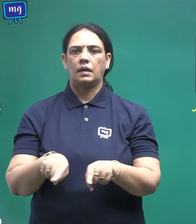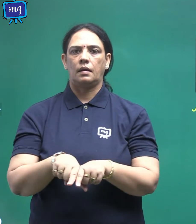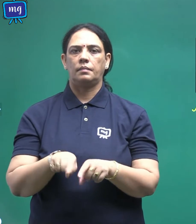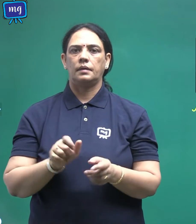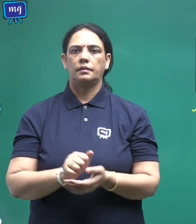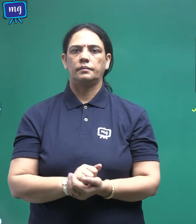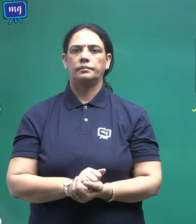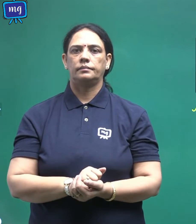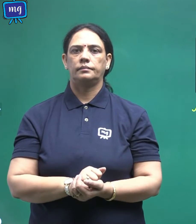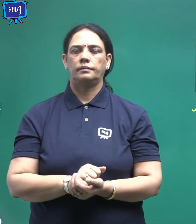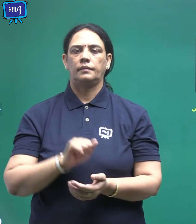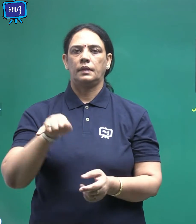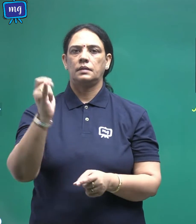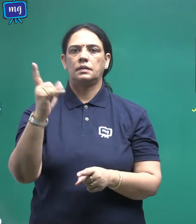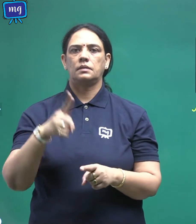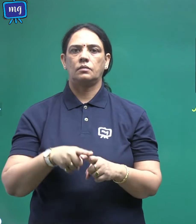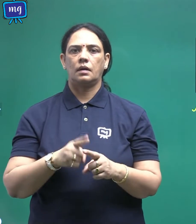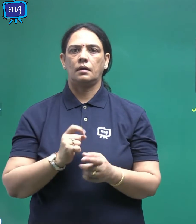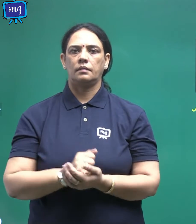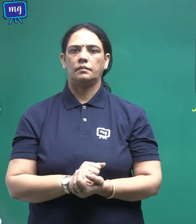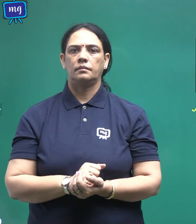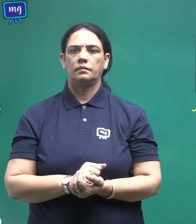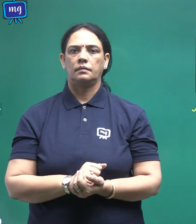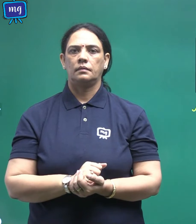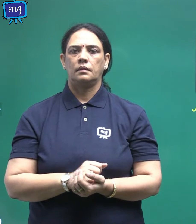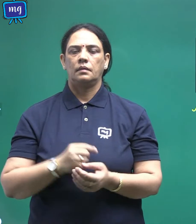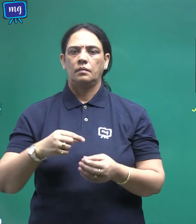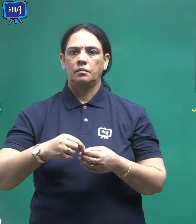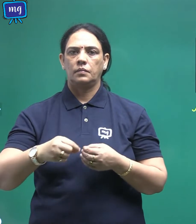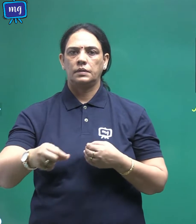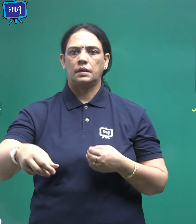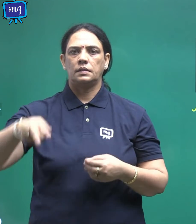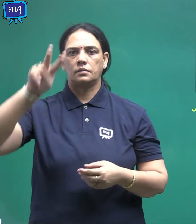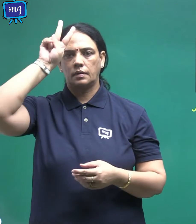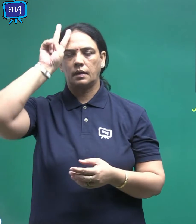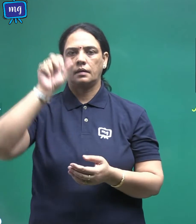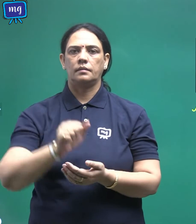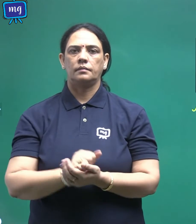बराबर 6 गुणा भुजा स्क्वायर।